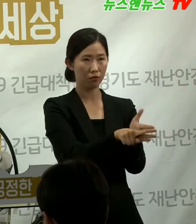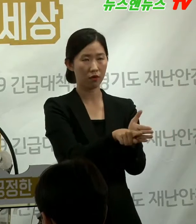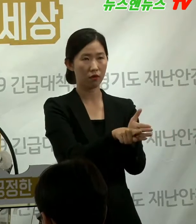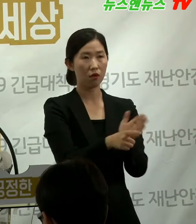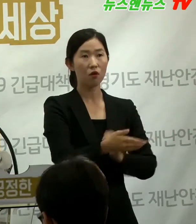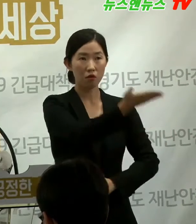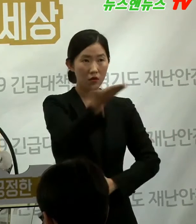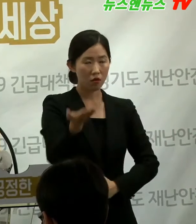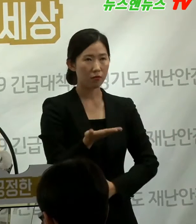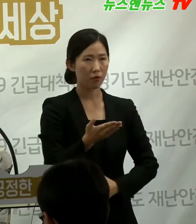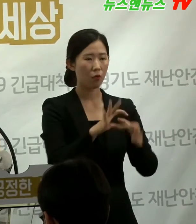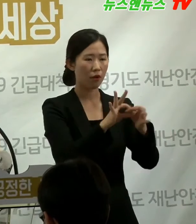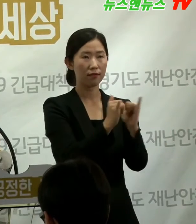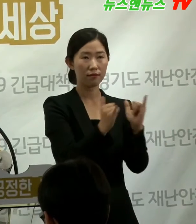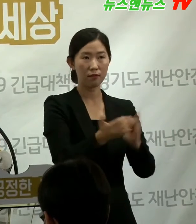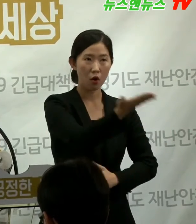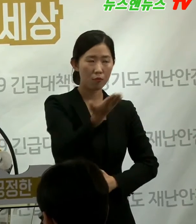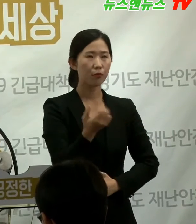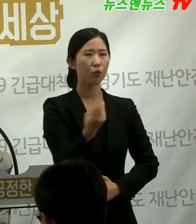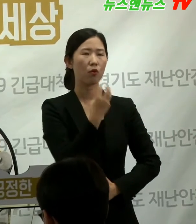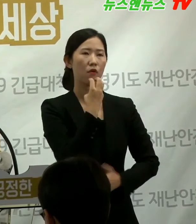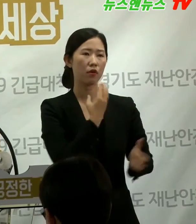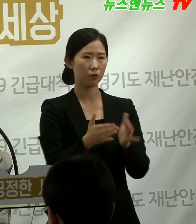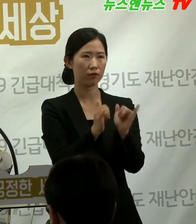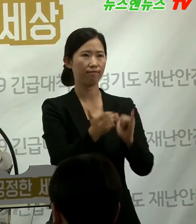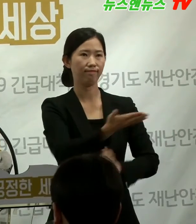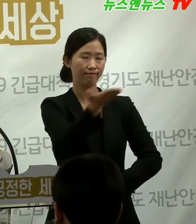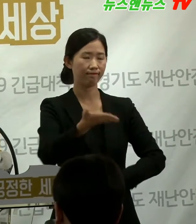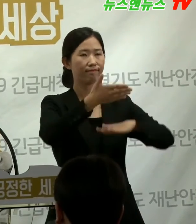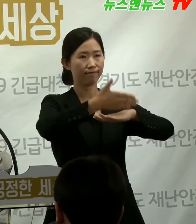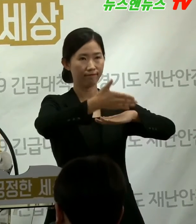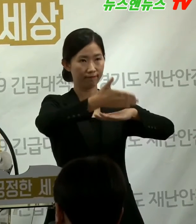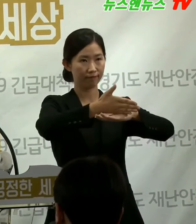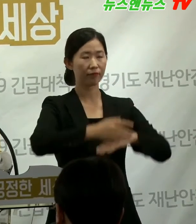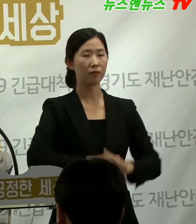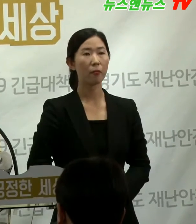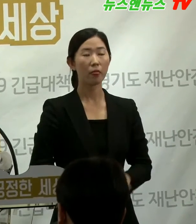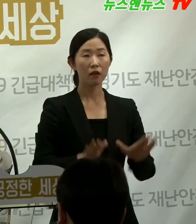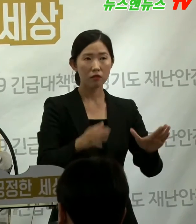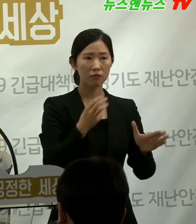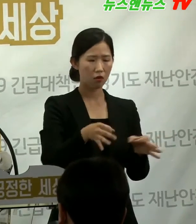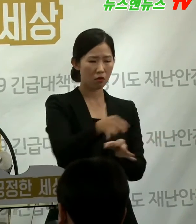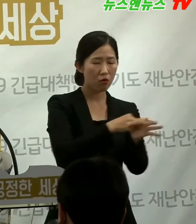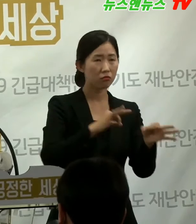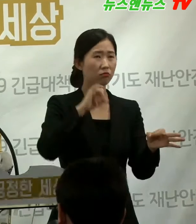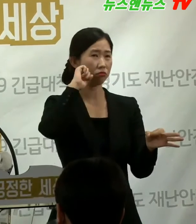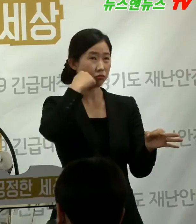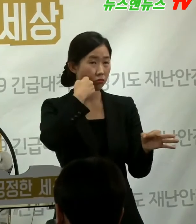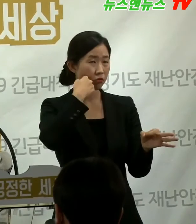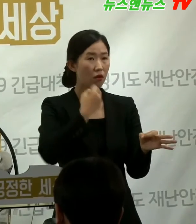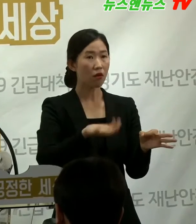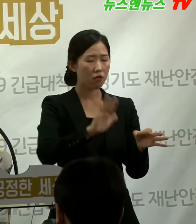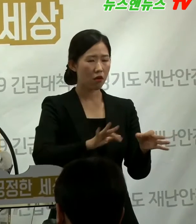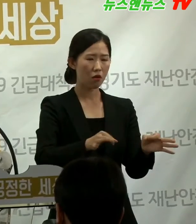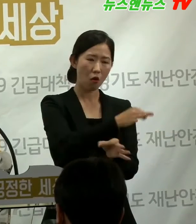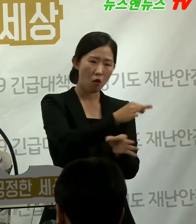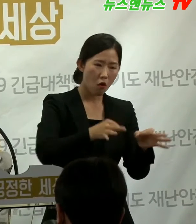여러분께 감사드립니다. 안 그래도 어려운 경제 상황에서 경제활동 제한은 신중해야